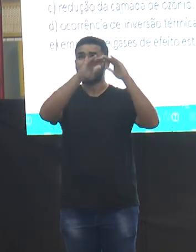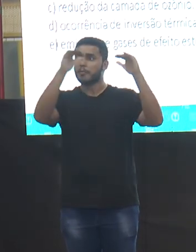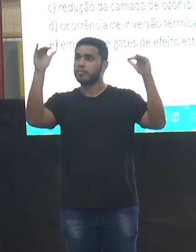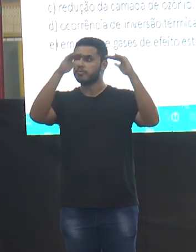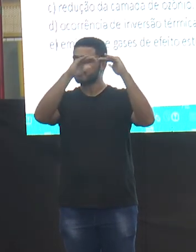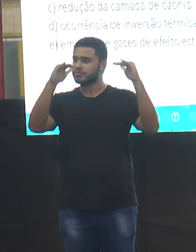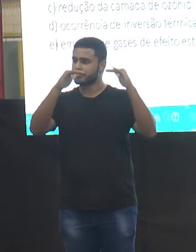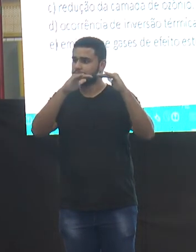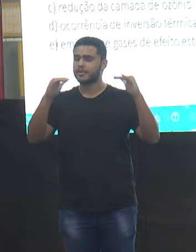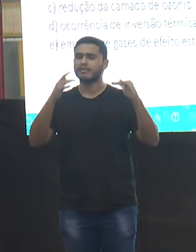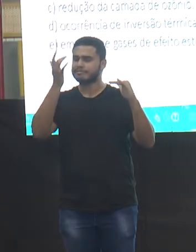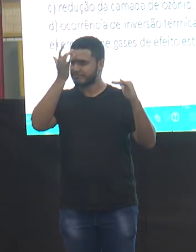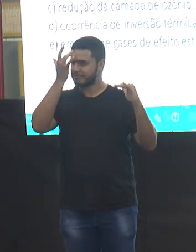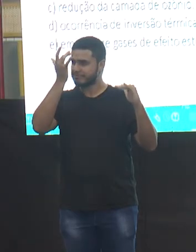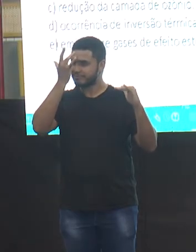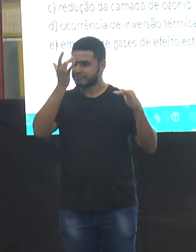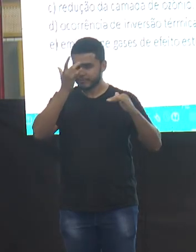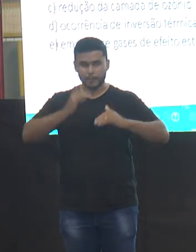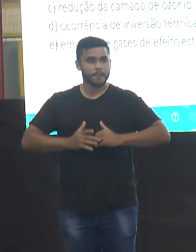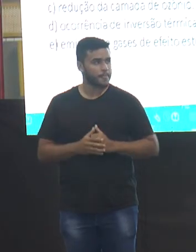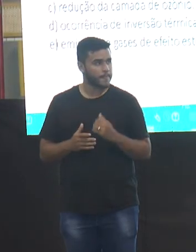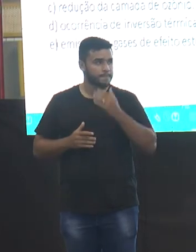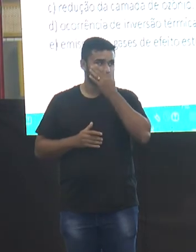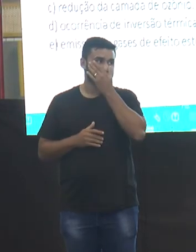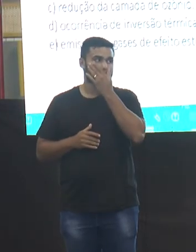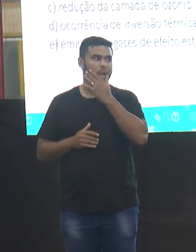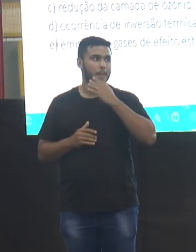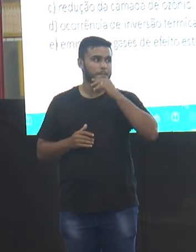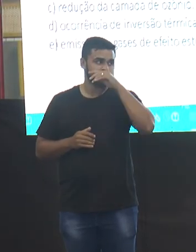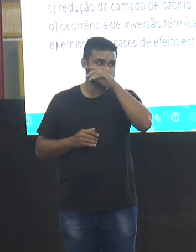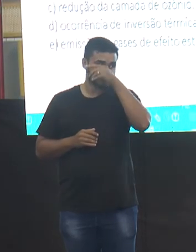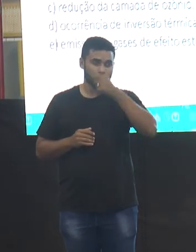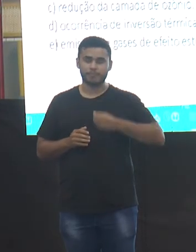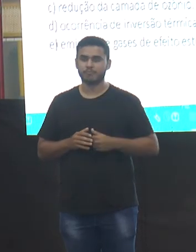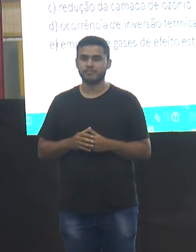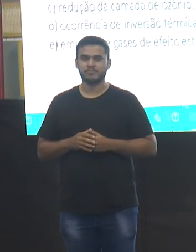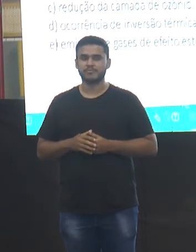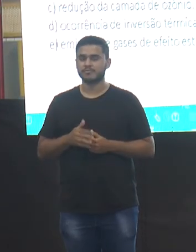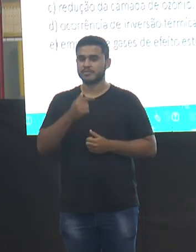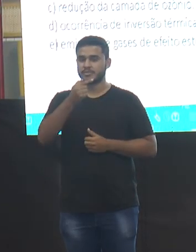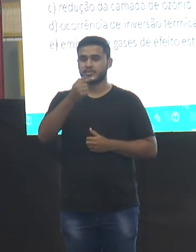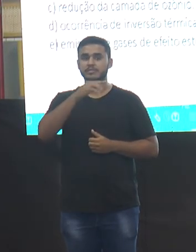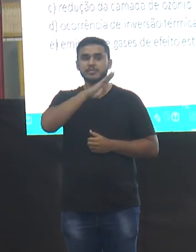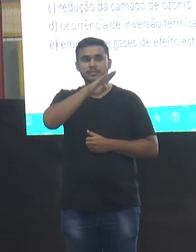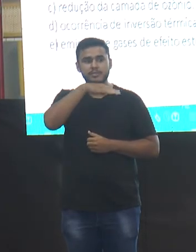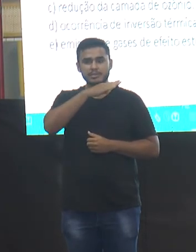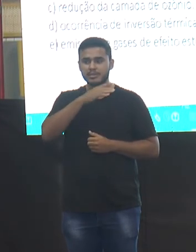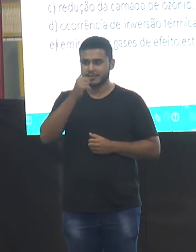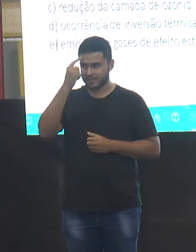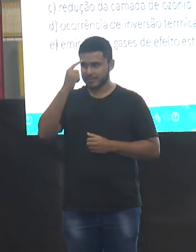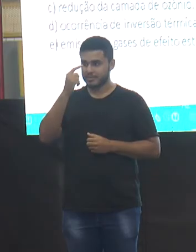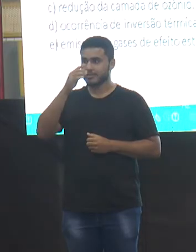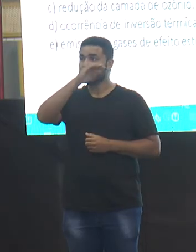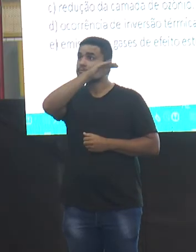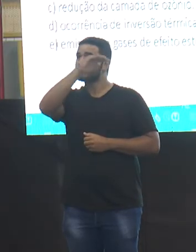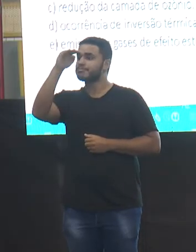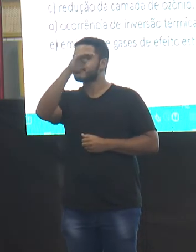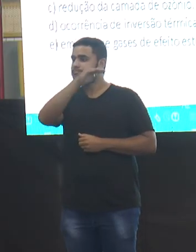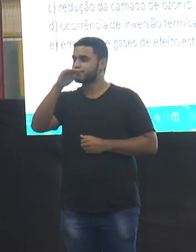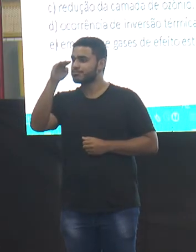7 porquinhos. Inclusive eu acho bonito, porque os 7 porquinhos é um erro de fábula,